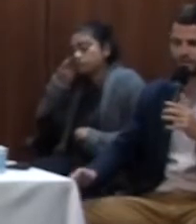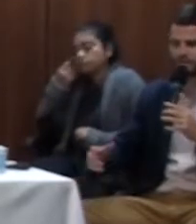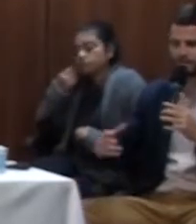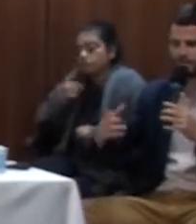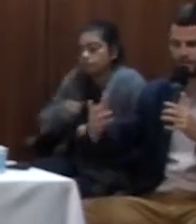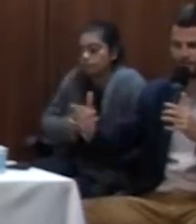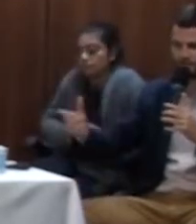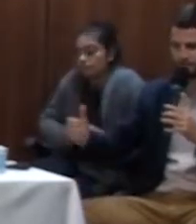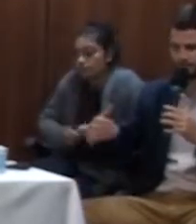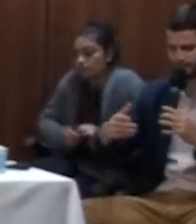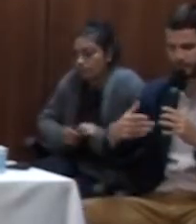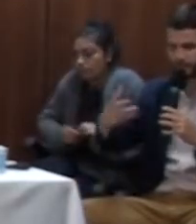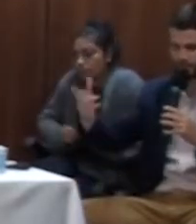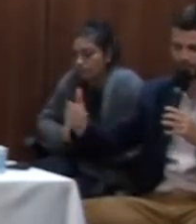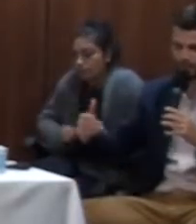em